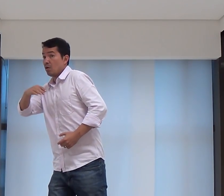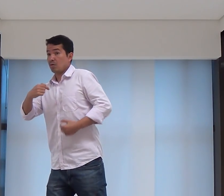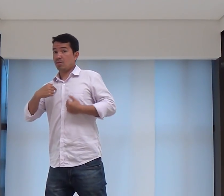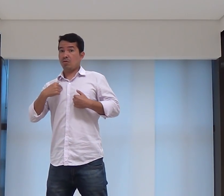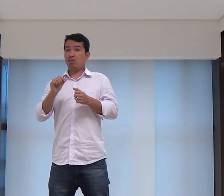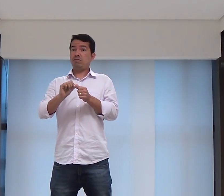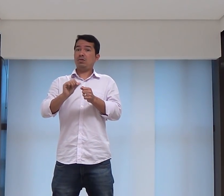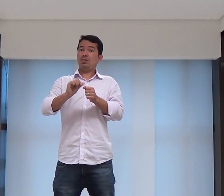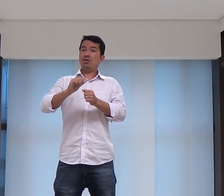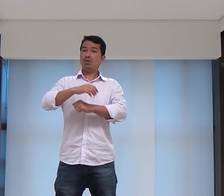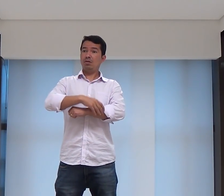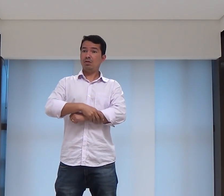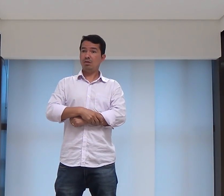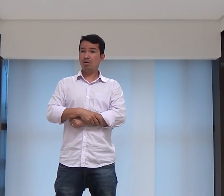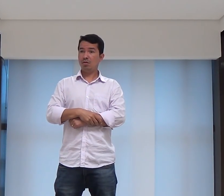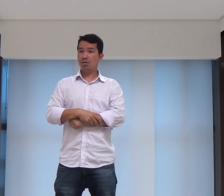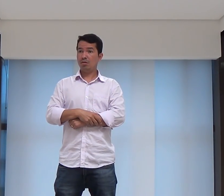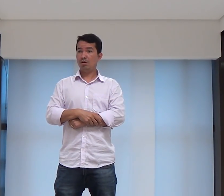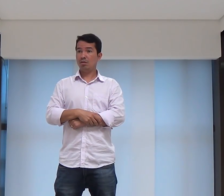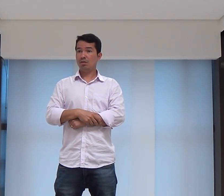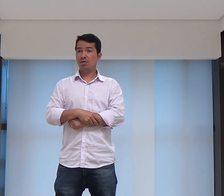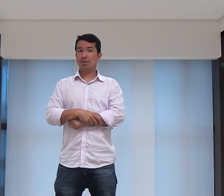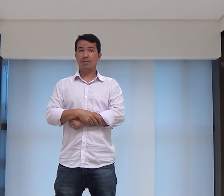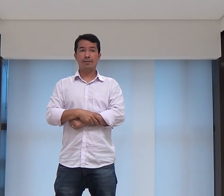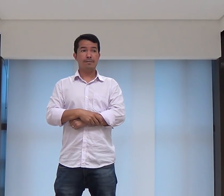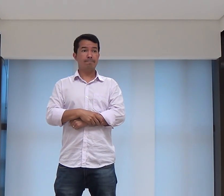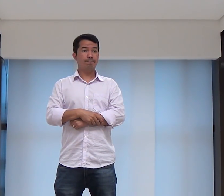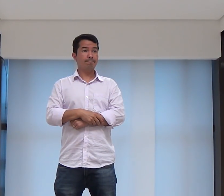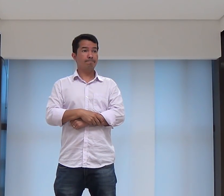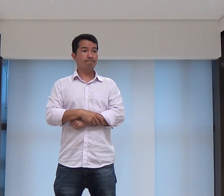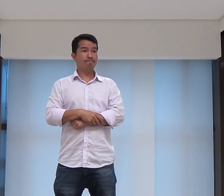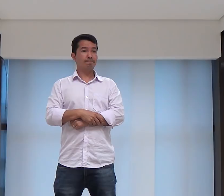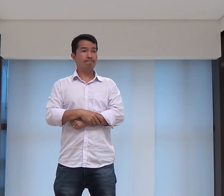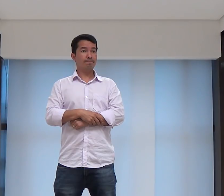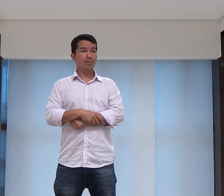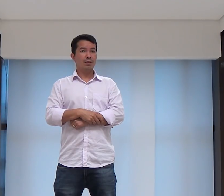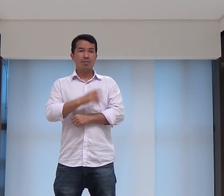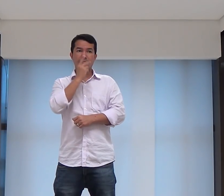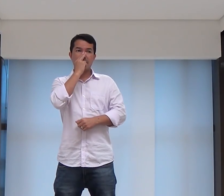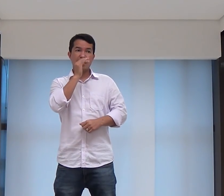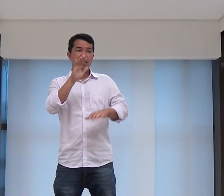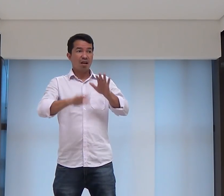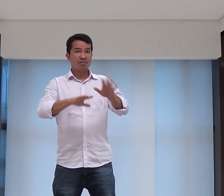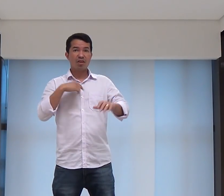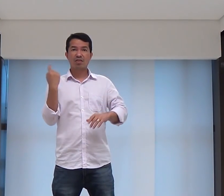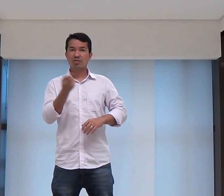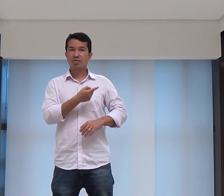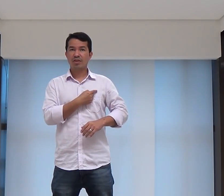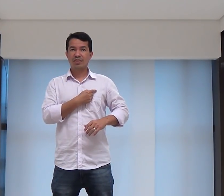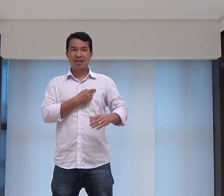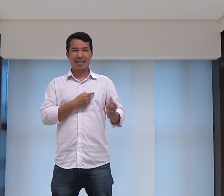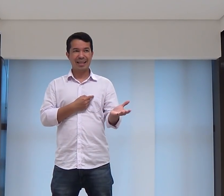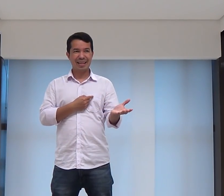coisas ruins, tudo aquilo que eu fiz, independente da natureza. Às vezes,